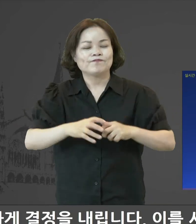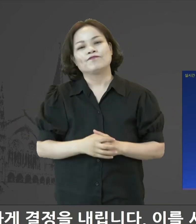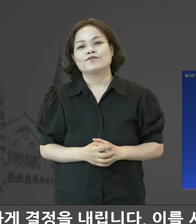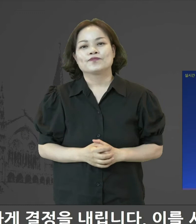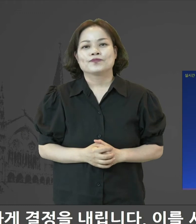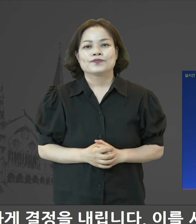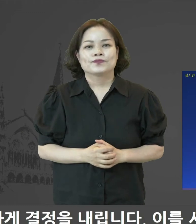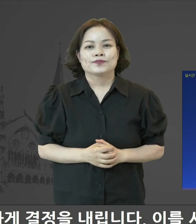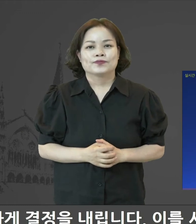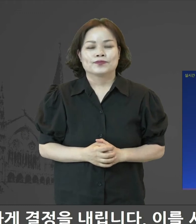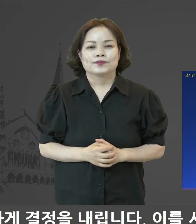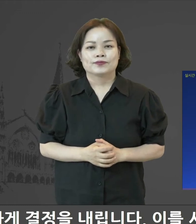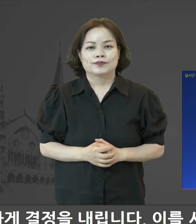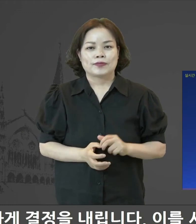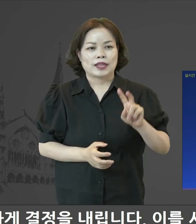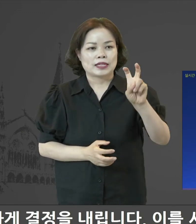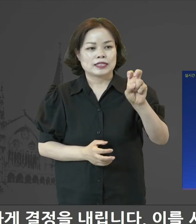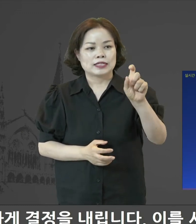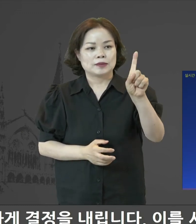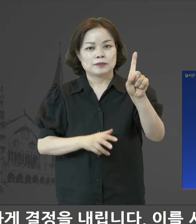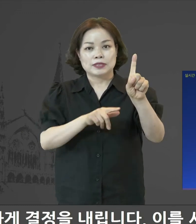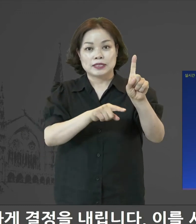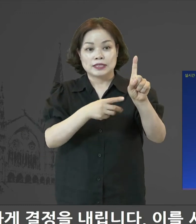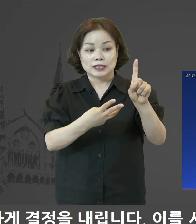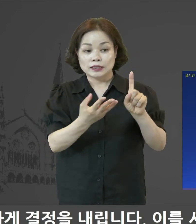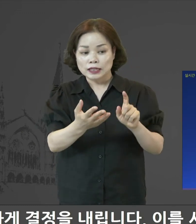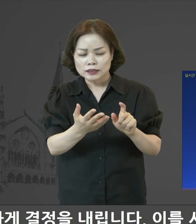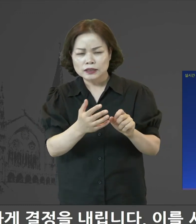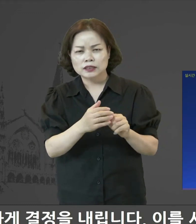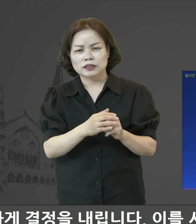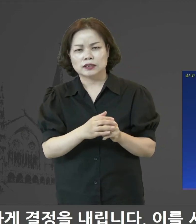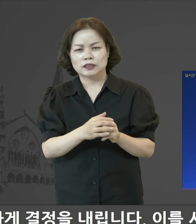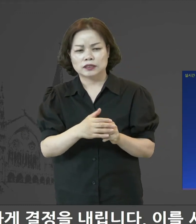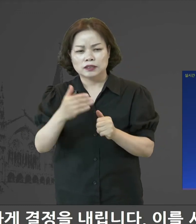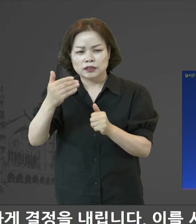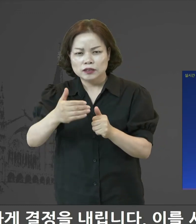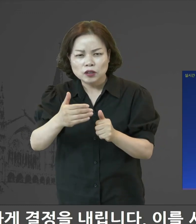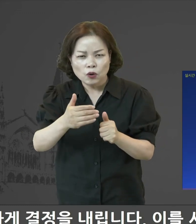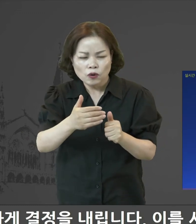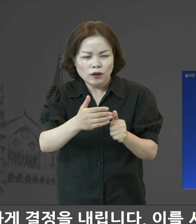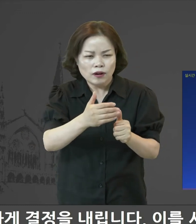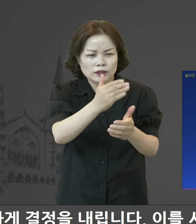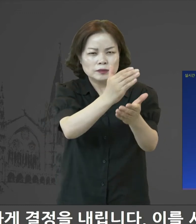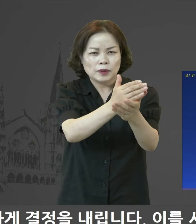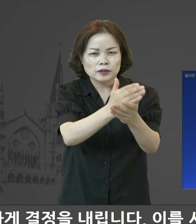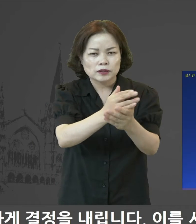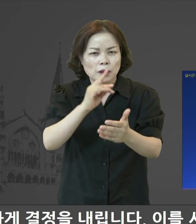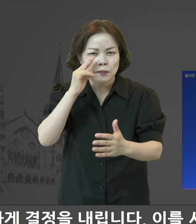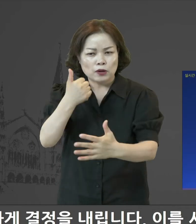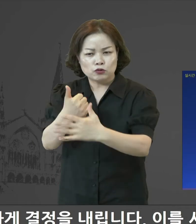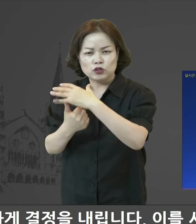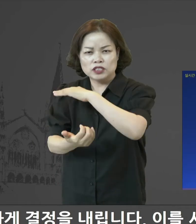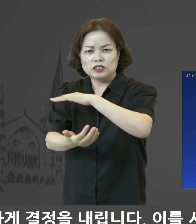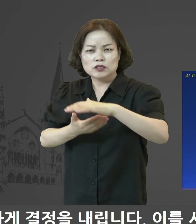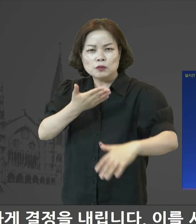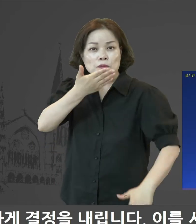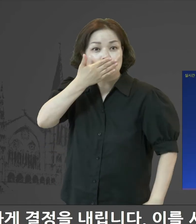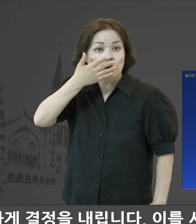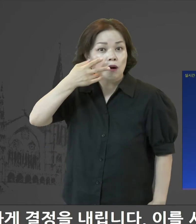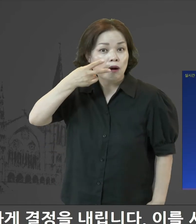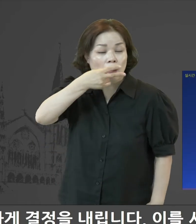좋겠습니다. 21절, 당신은 그들의 청함을 따르지 마옵소서. 그들 중에 바울을 죽이기 전에는 먹지도